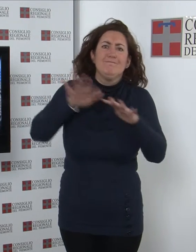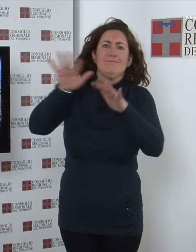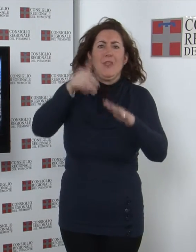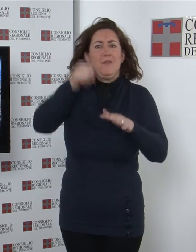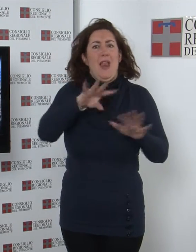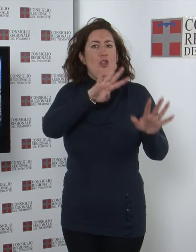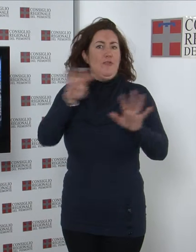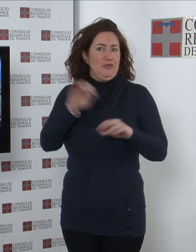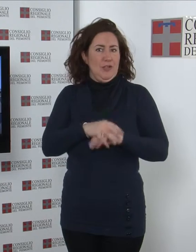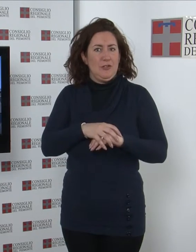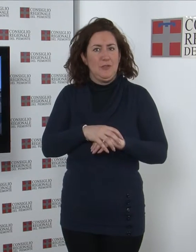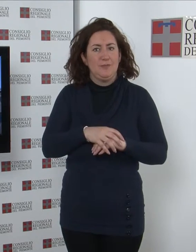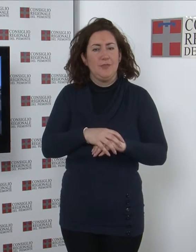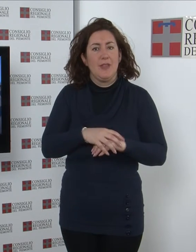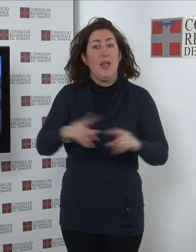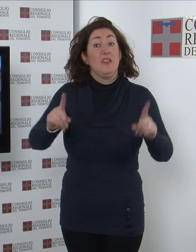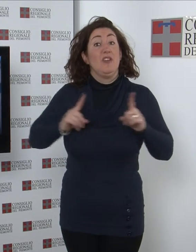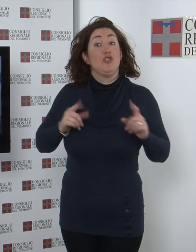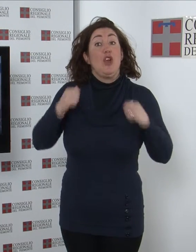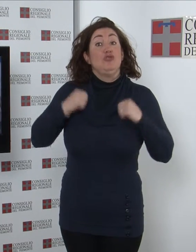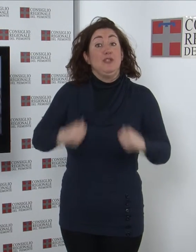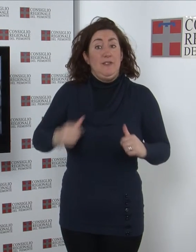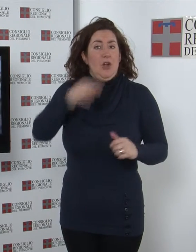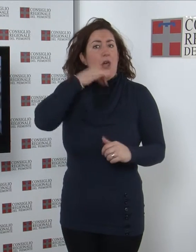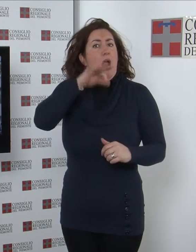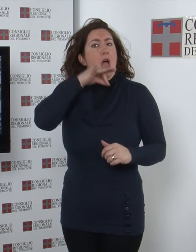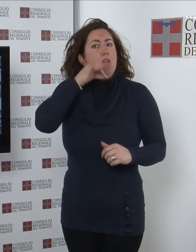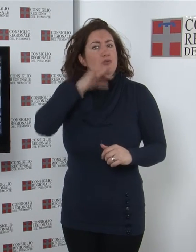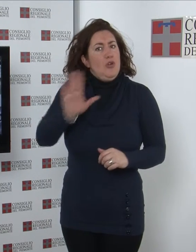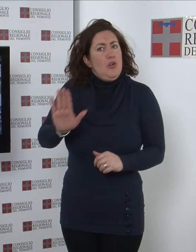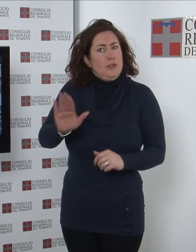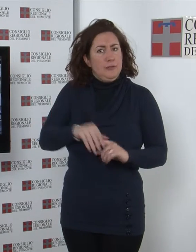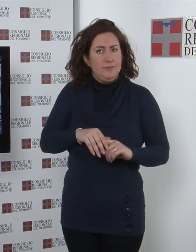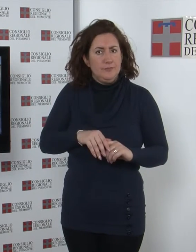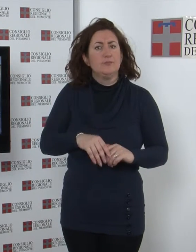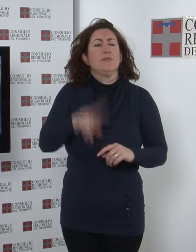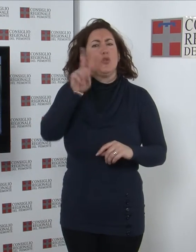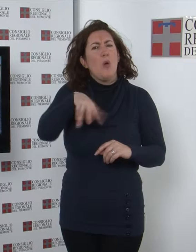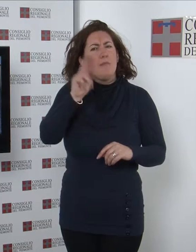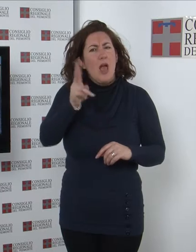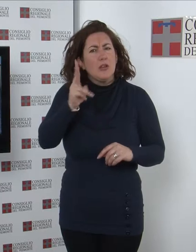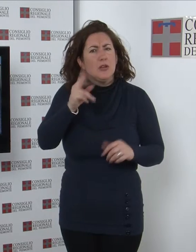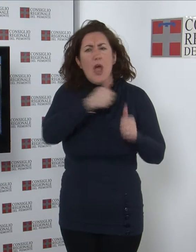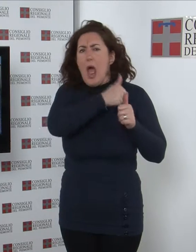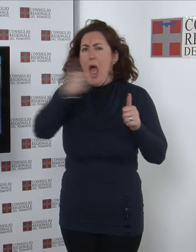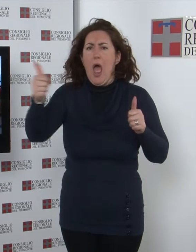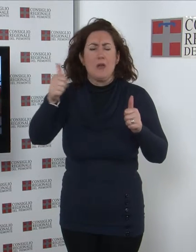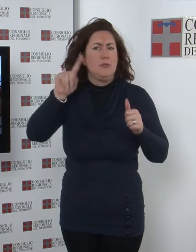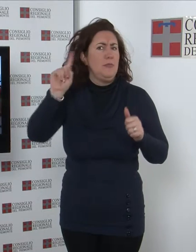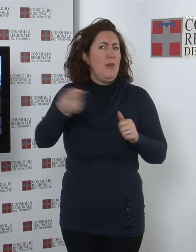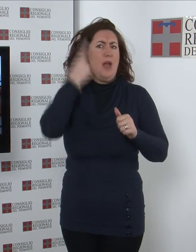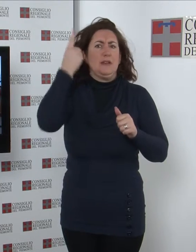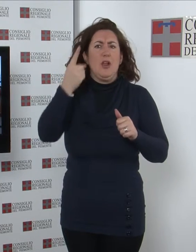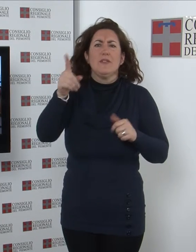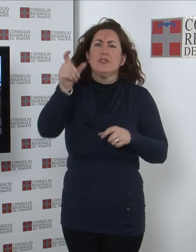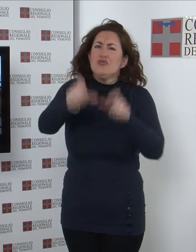del difensore civico il 2012 è stato un anno eccezionale perché ha visto più che raddoppiare le richieste di intervento da parte di cittadini